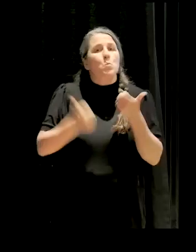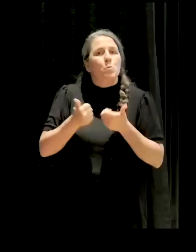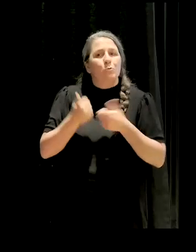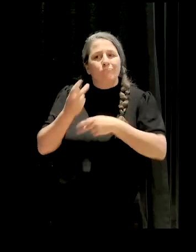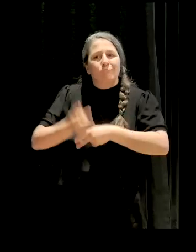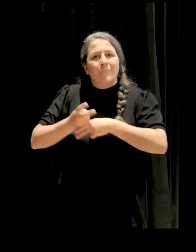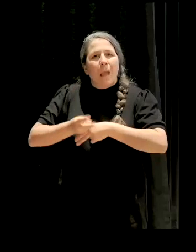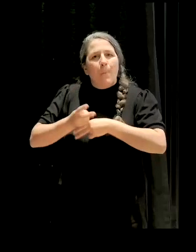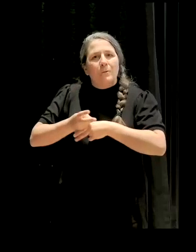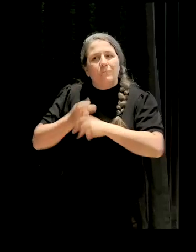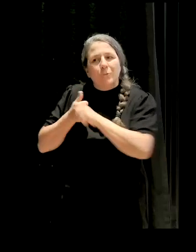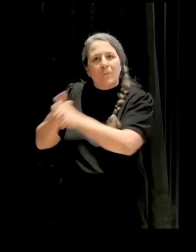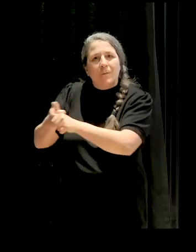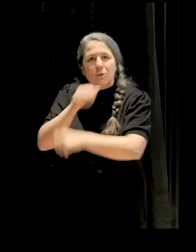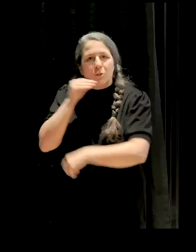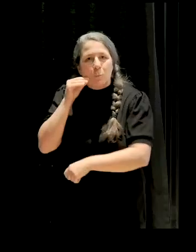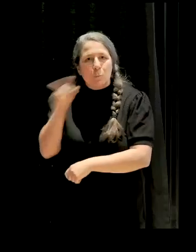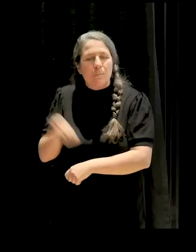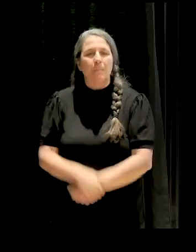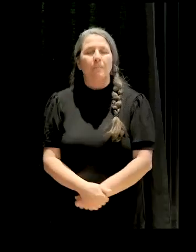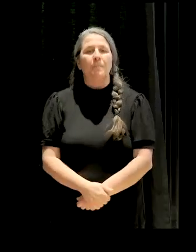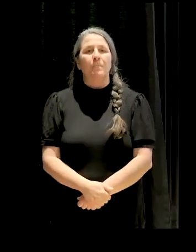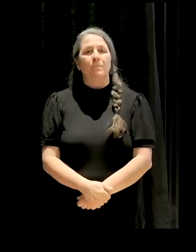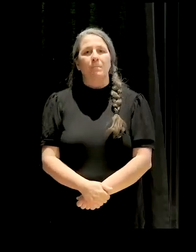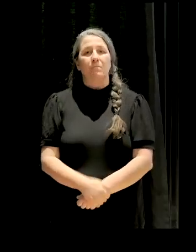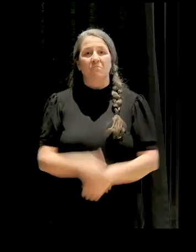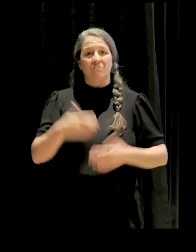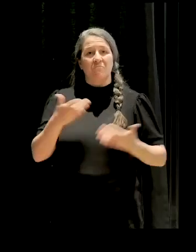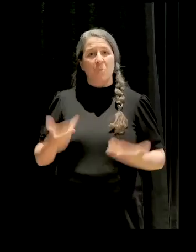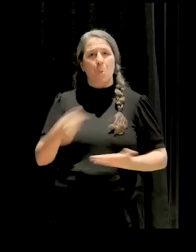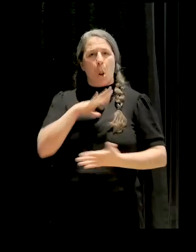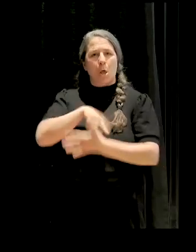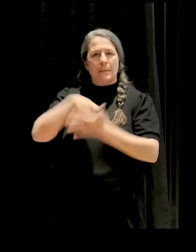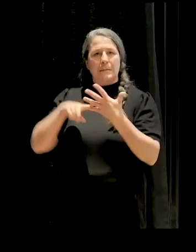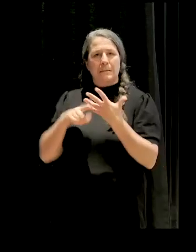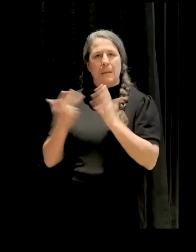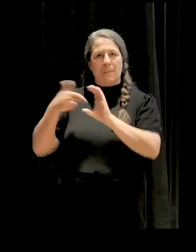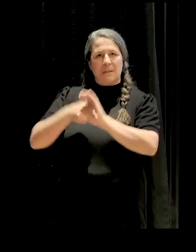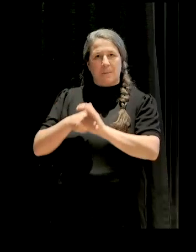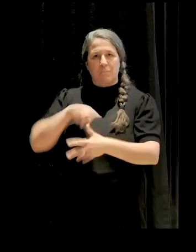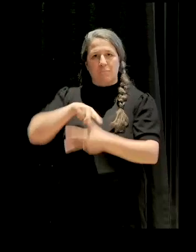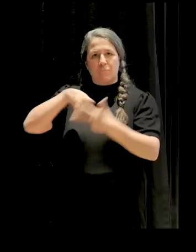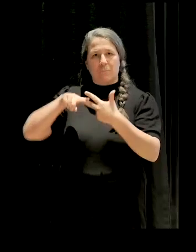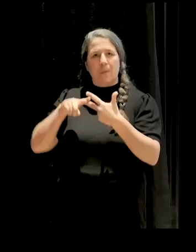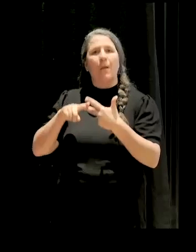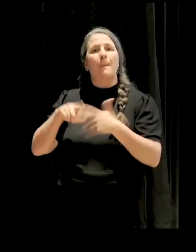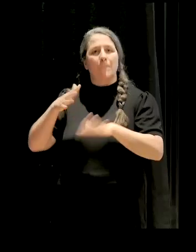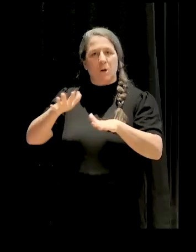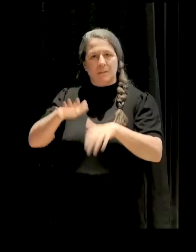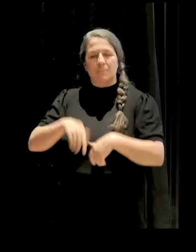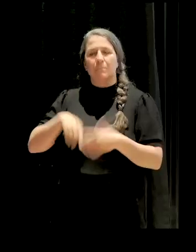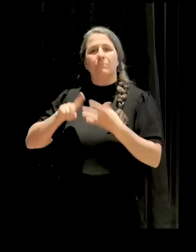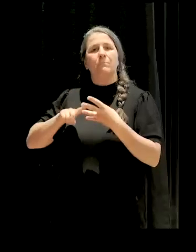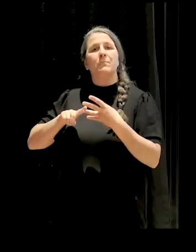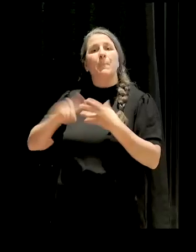domicile. Donc, pour la méthode, on avait 5 participants, donc 3 personnes atteintes de la maladie de Parkinson, une proche aidante et